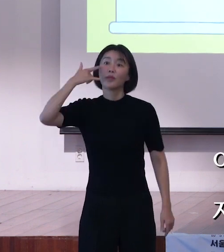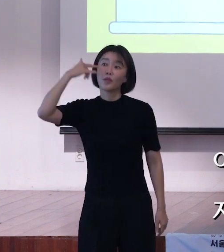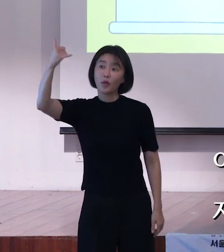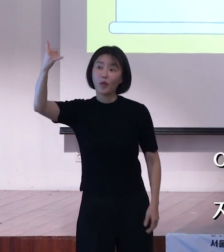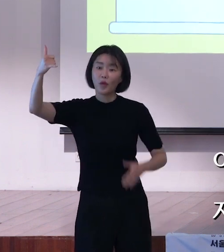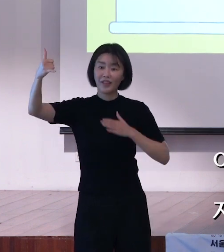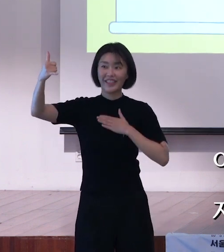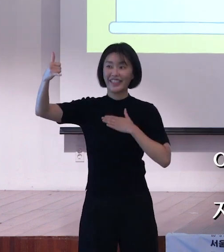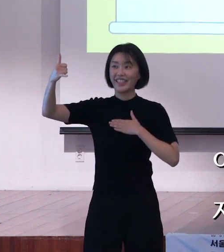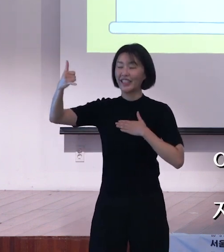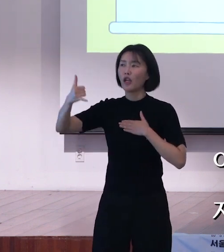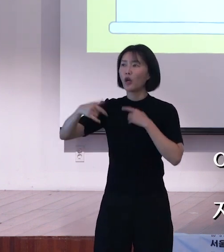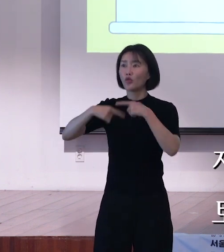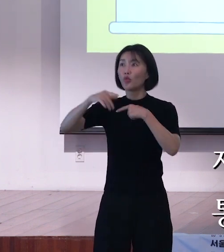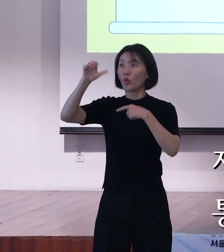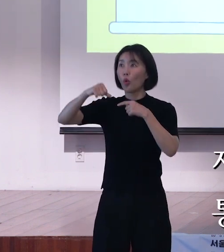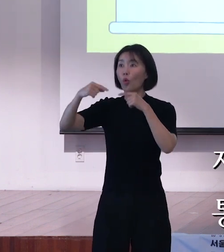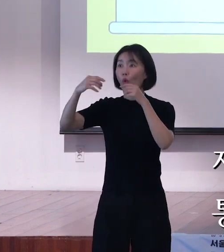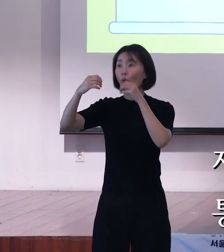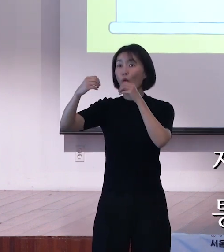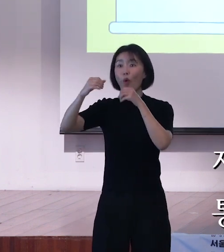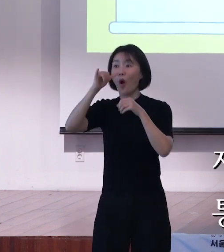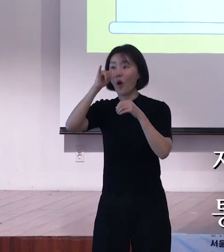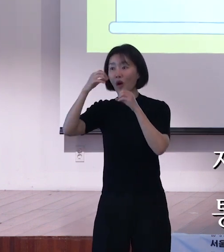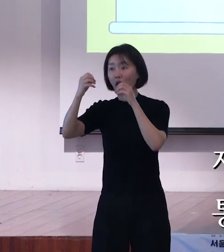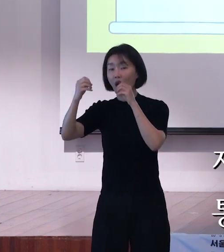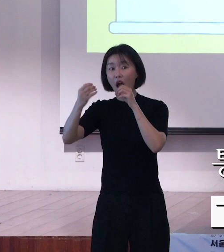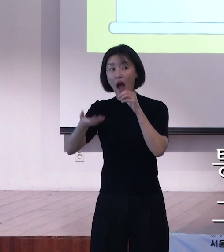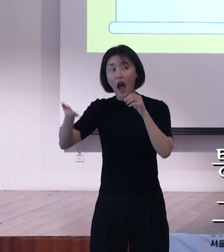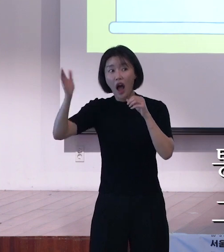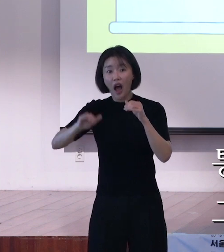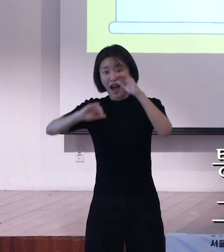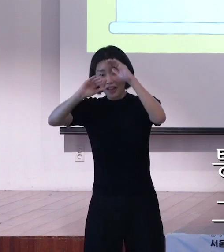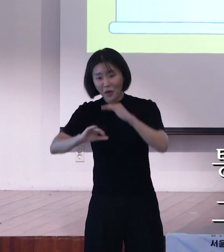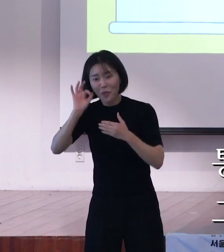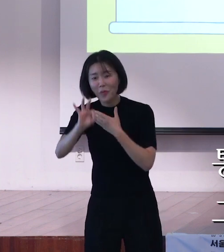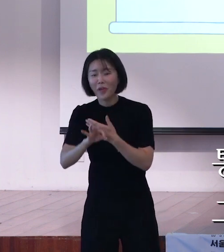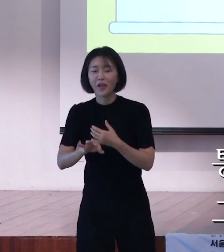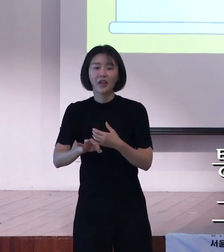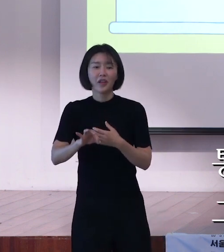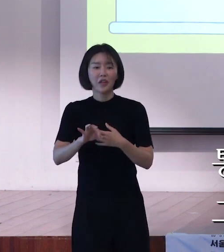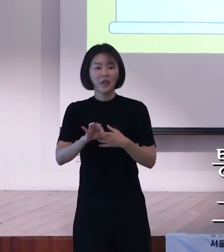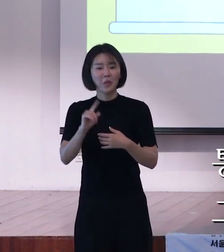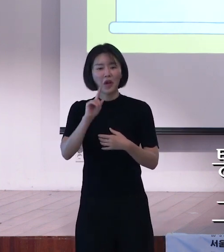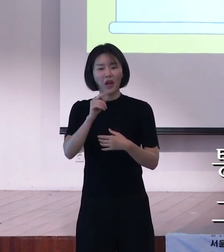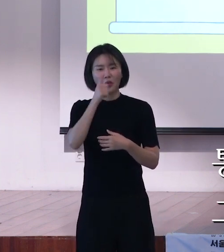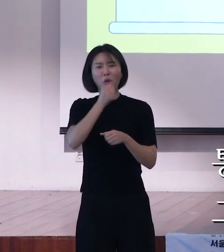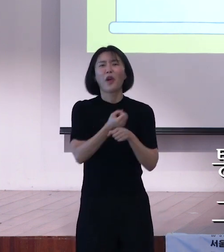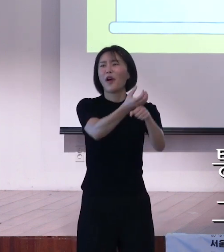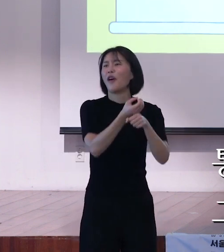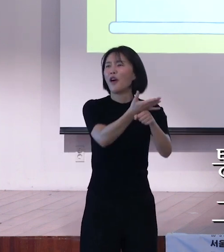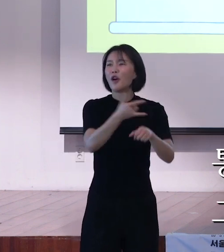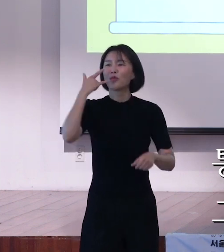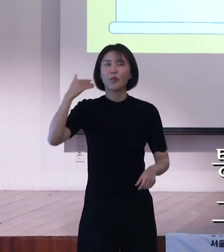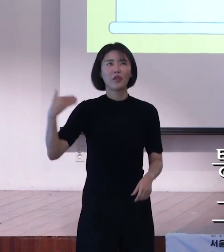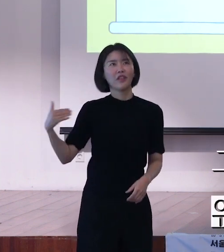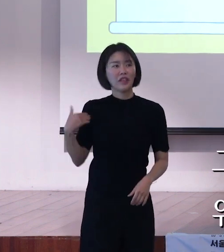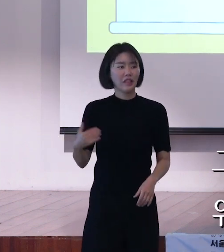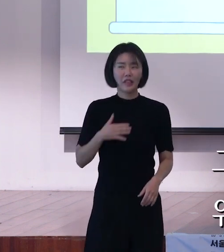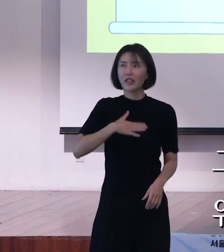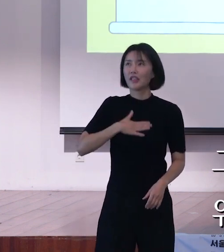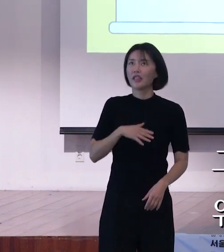수어로 소통을 했죠. 대화를 했지만 그 대화 내용은 거의 통역 위주로 이야기를